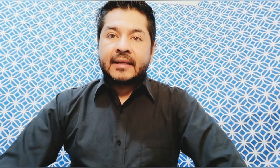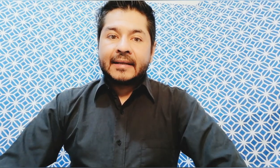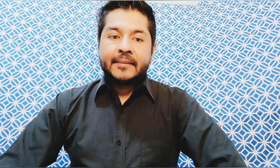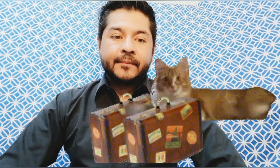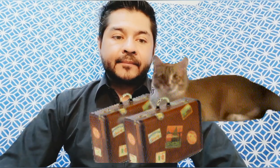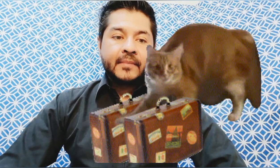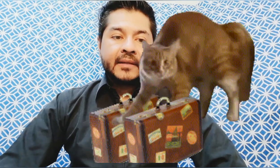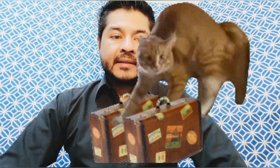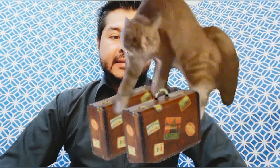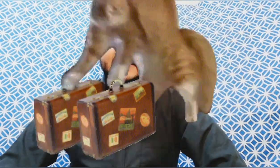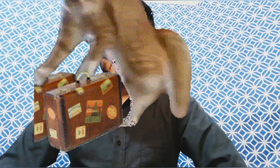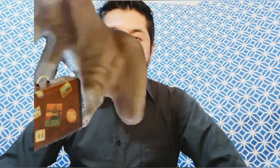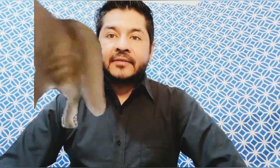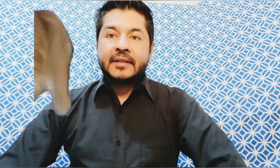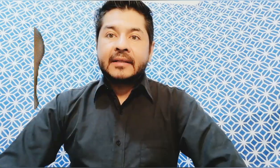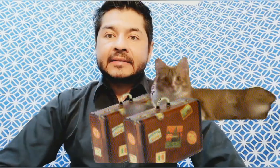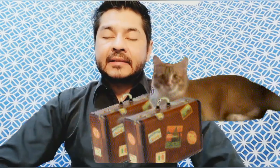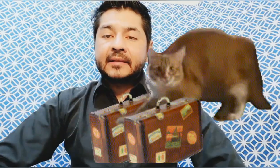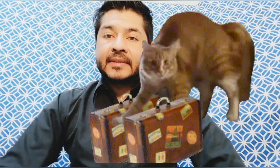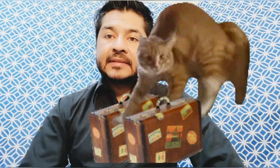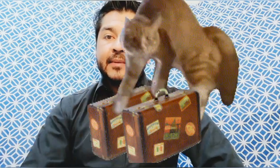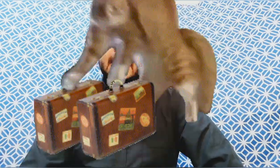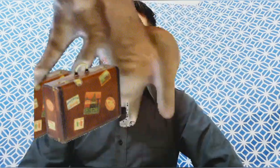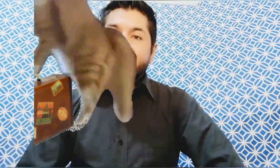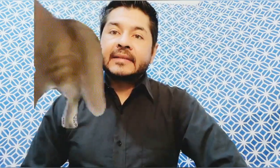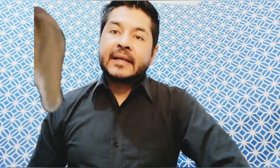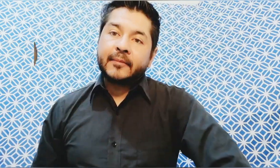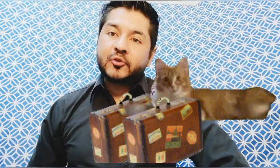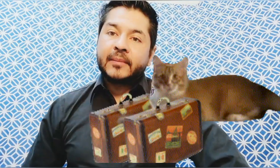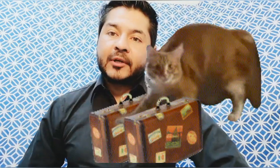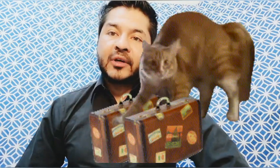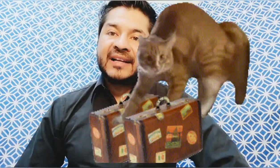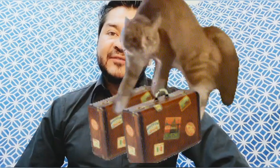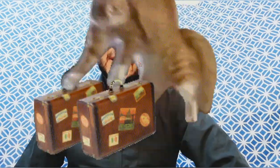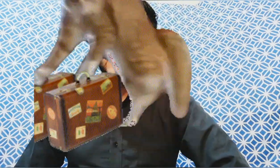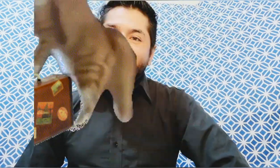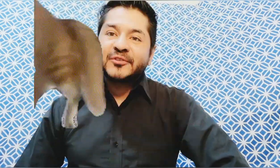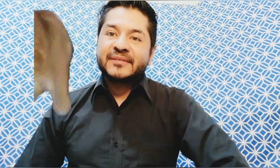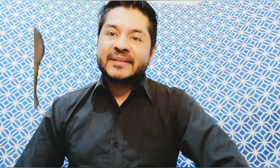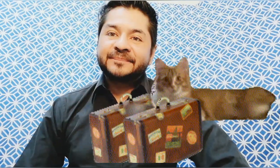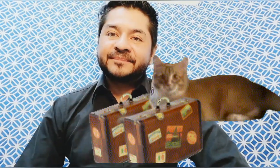darle en esta recta final de este trimestre para que saquemos la mejor calificación posible.